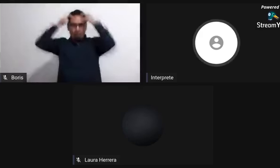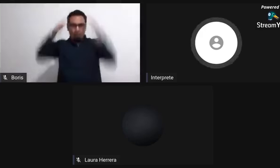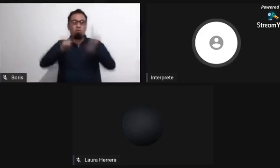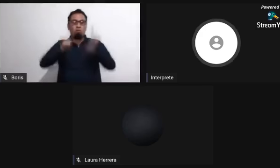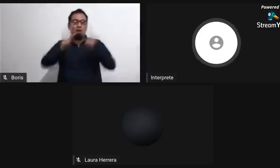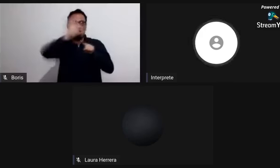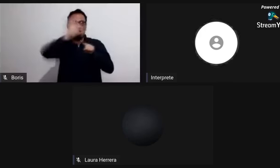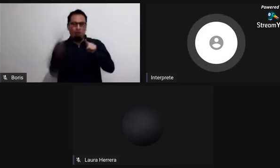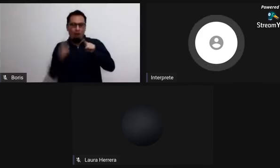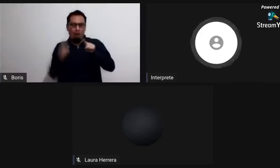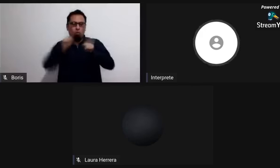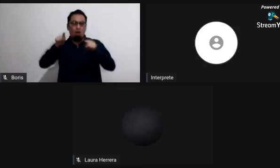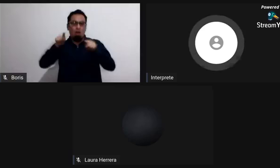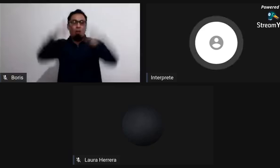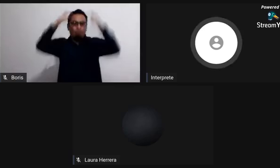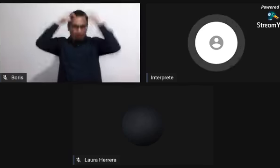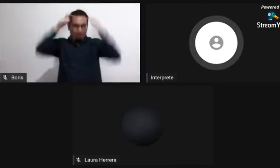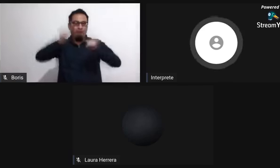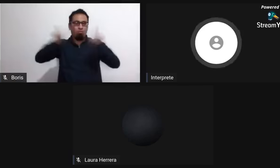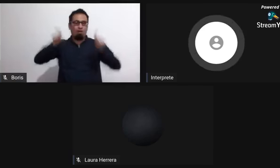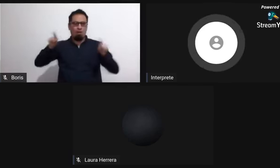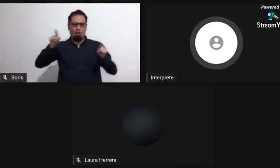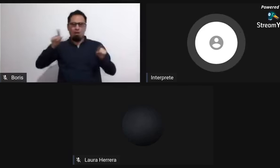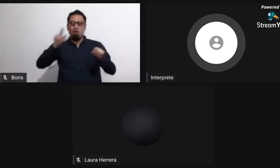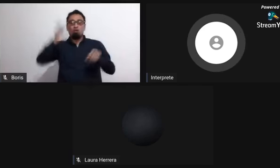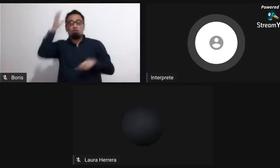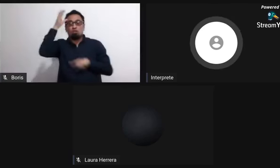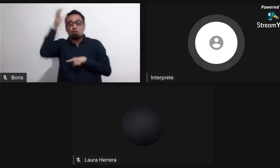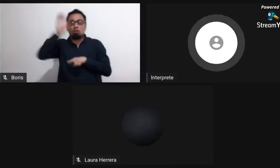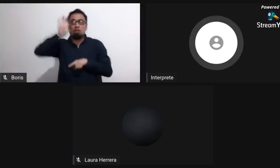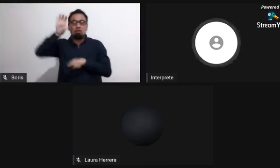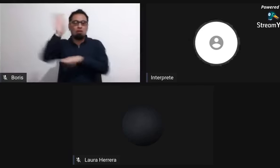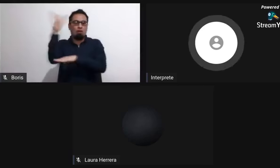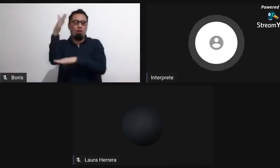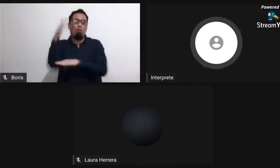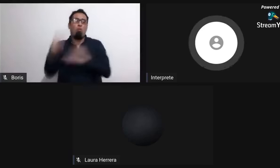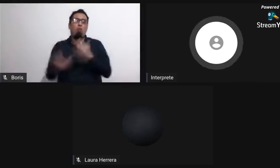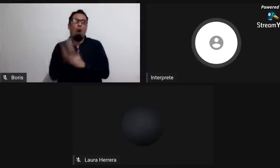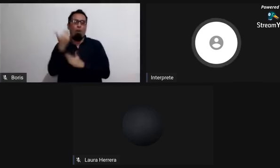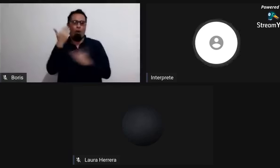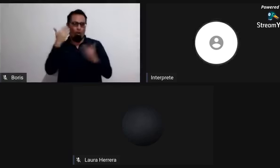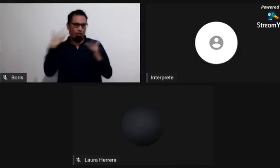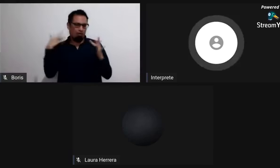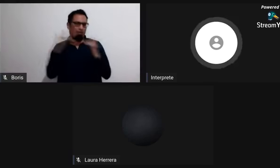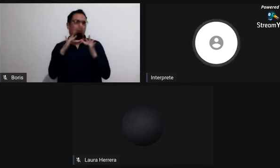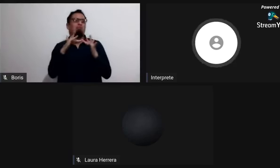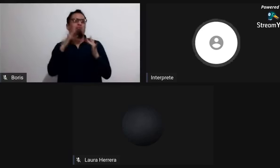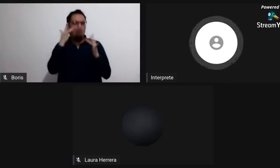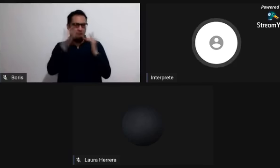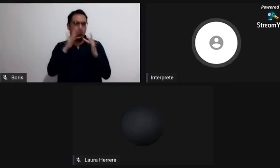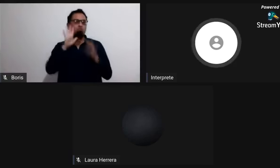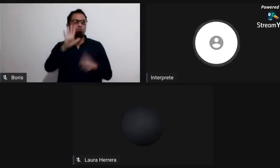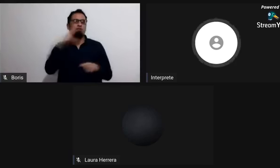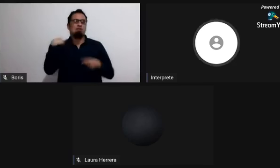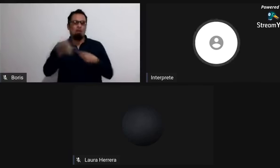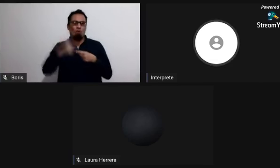ese momento, digamos que ese era un modelo de gobierno que se replicaba en muchos